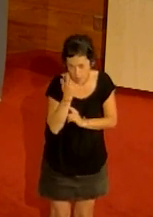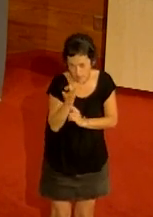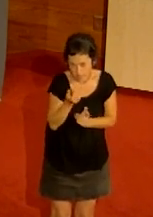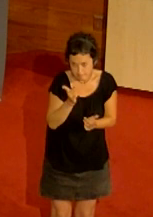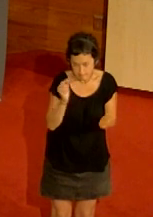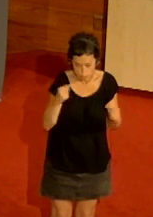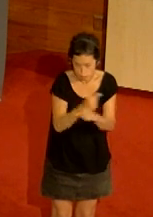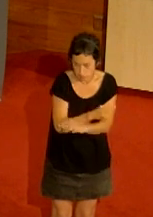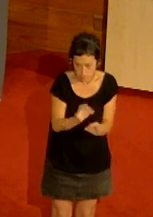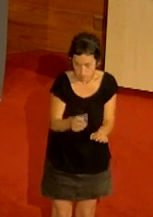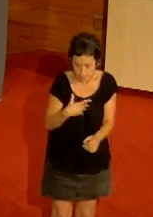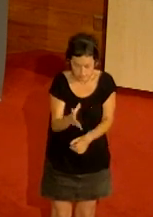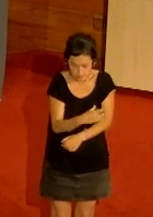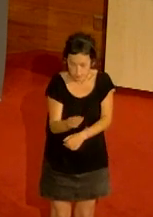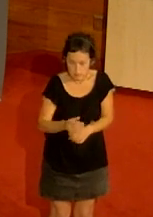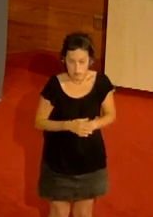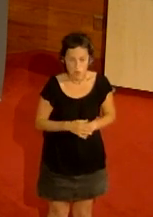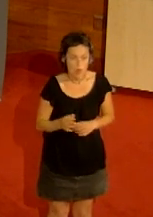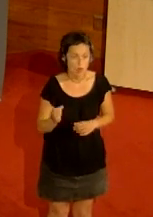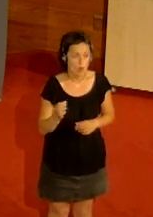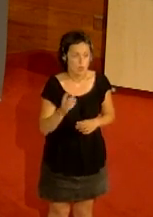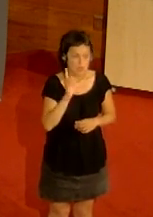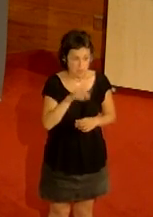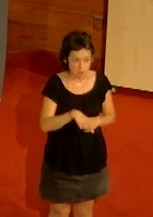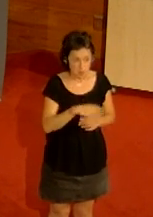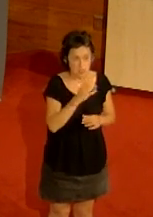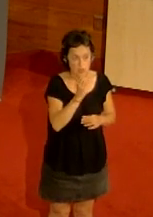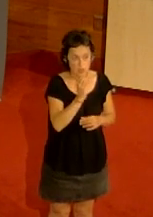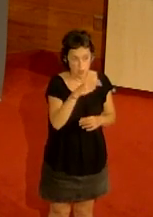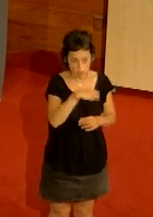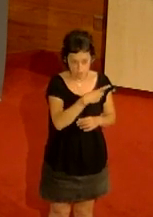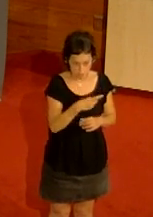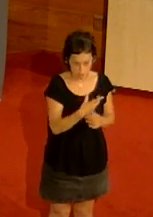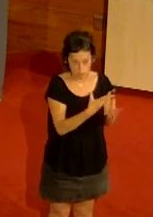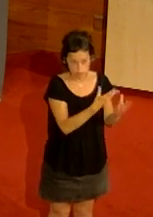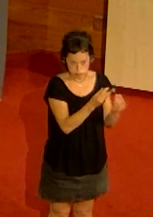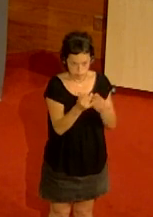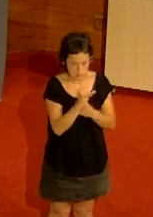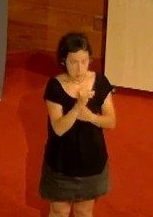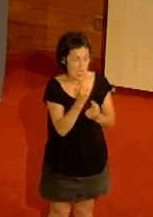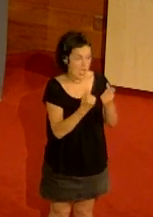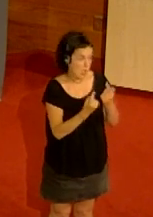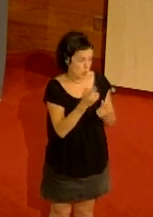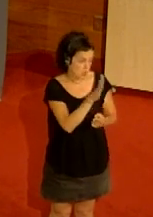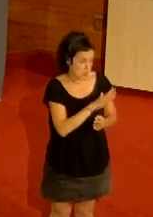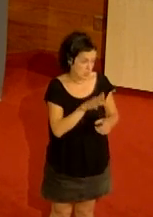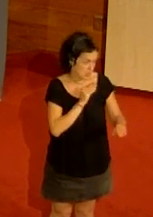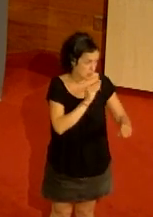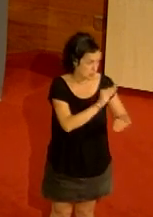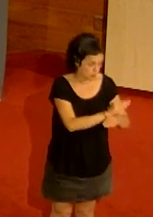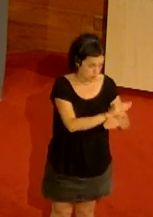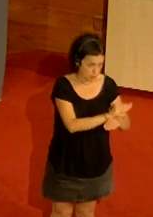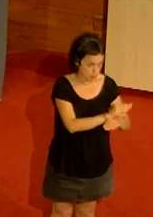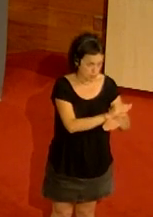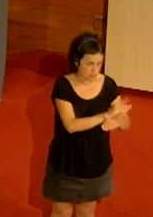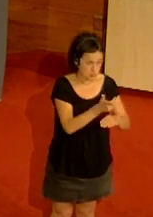hay muchas organizaciones, ¿no? ONGs, algunas financiadas por el Estado, que dan atención a